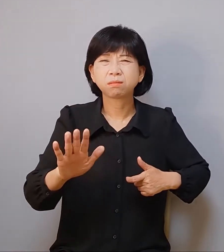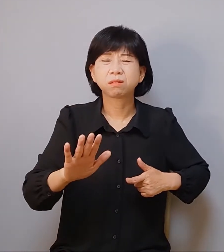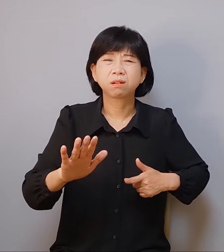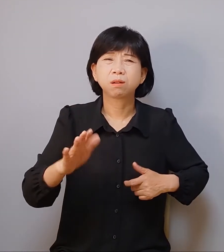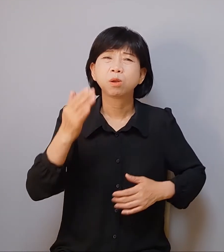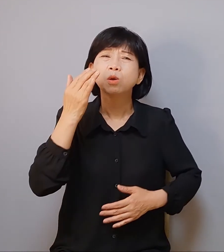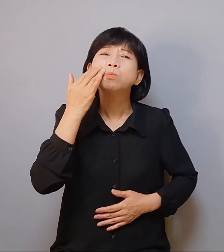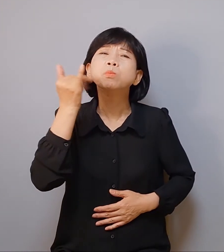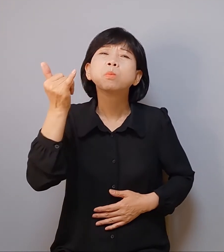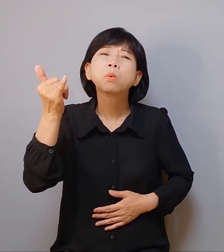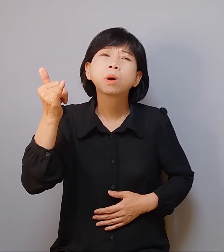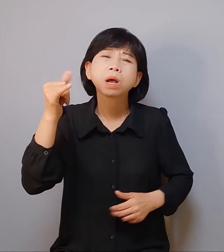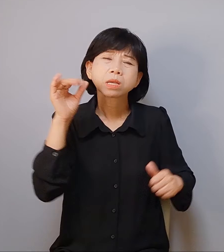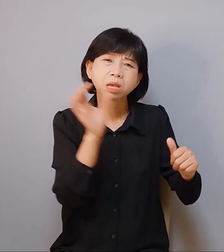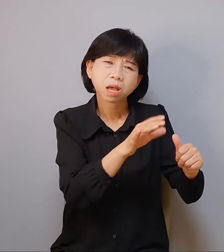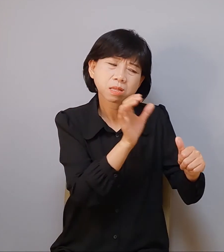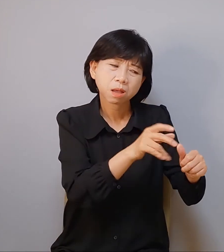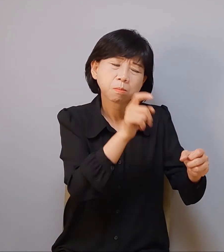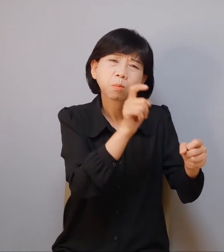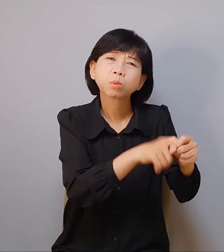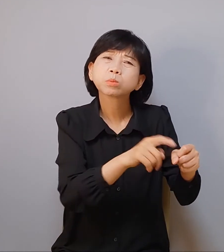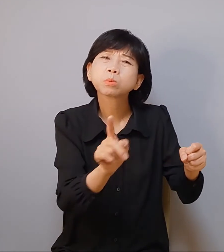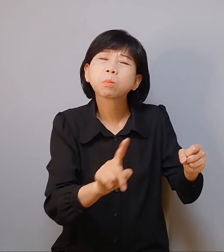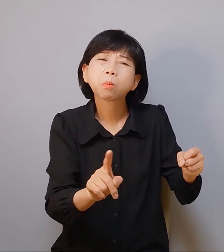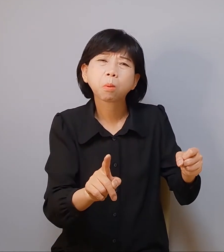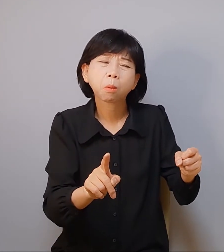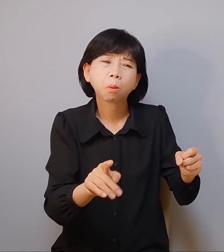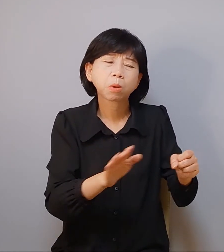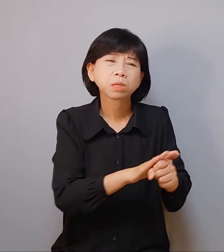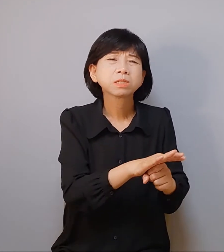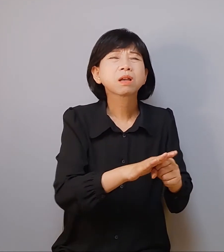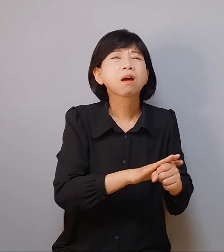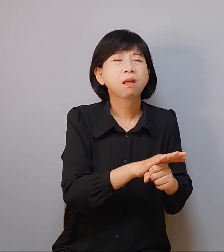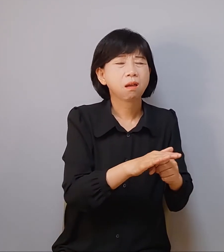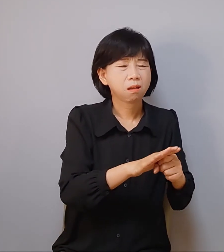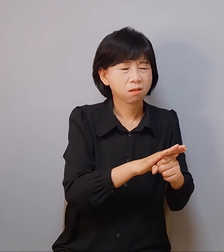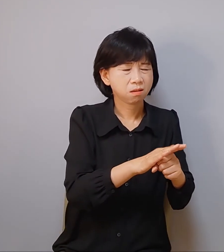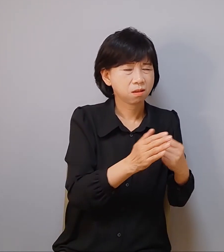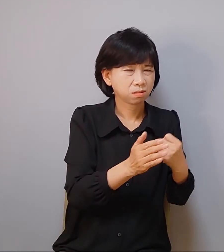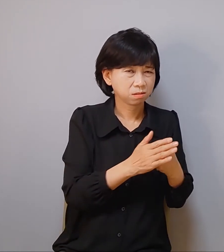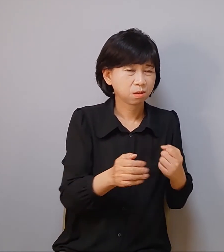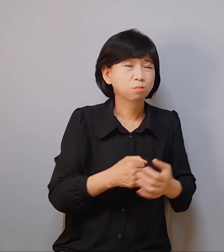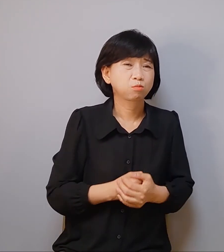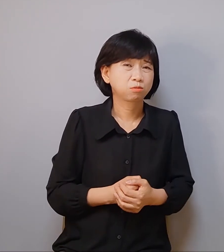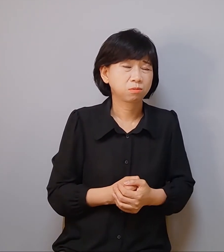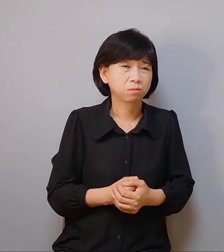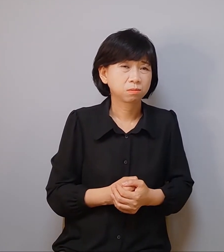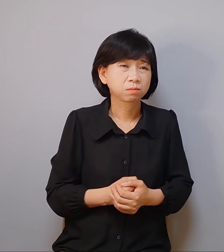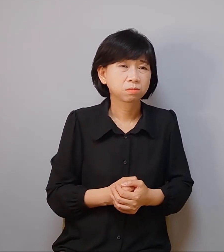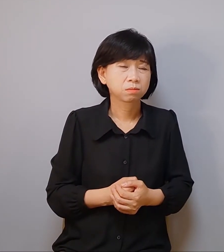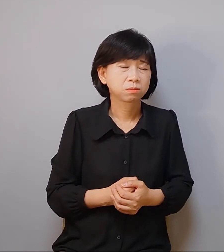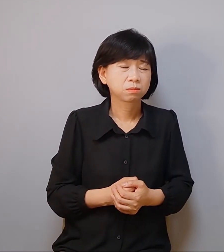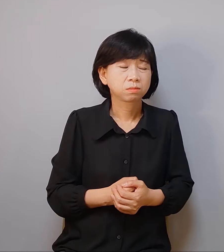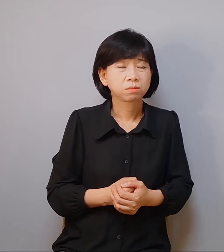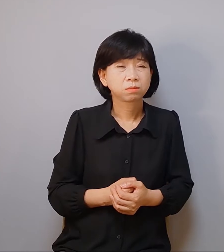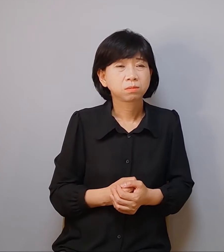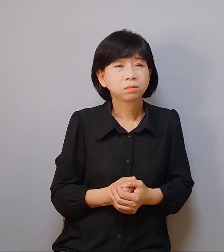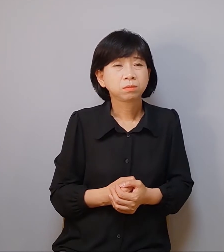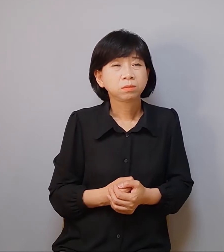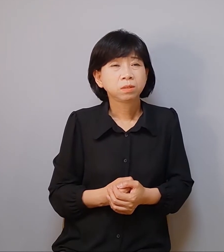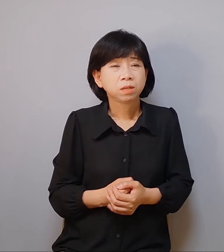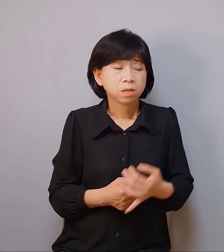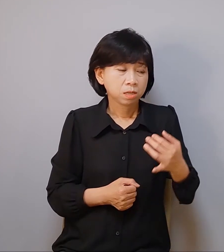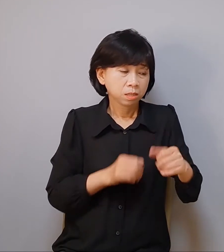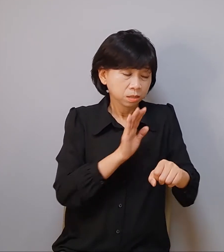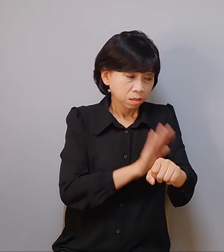이 아이에게 가르쳐주고 싶은 게 부모님의 마음이에요. 여러분, 이게 사랑이라는 거죠. 잘못하면